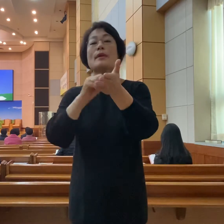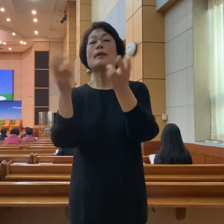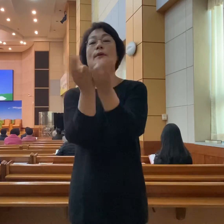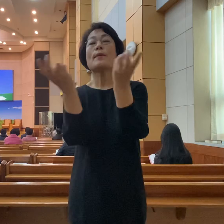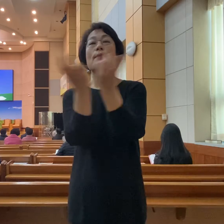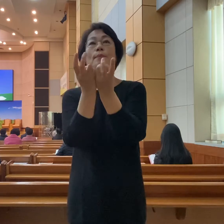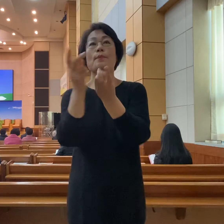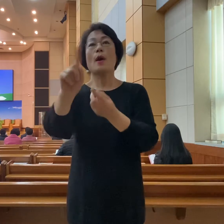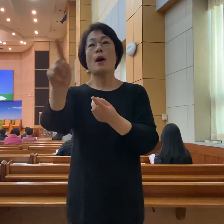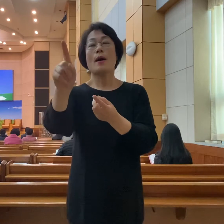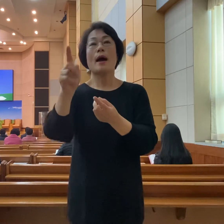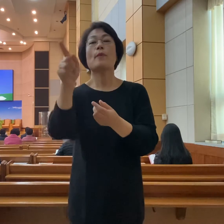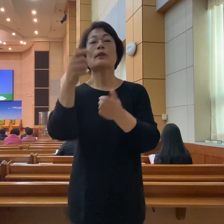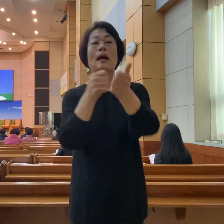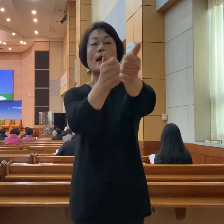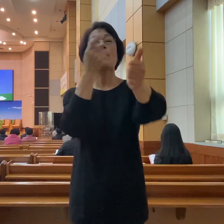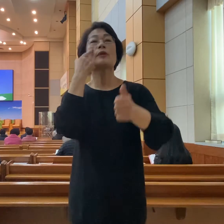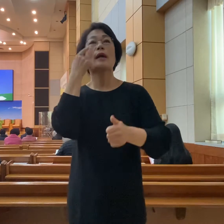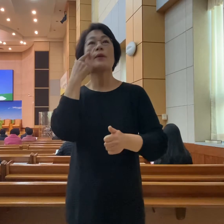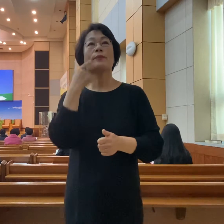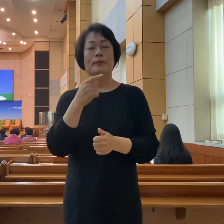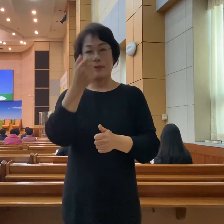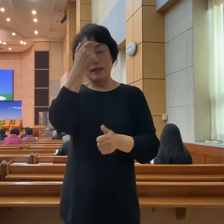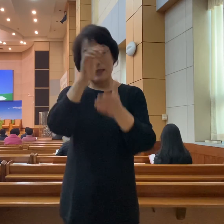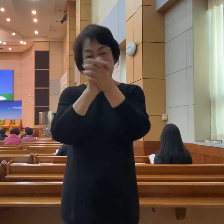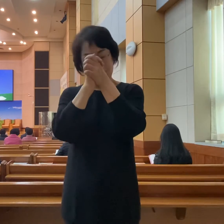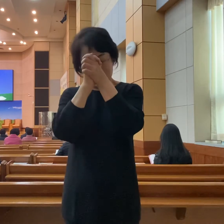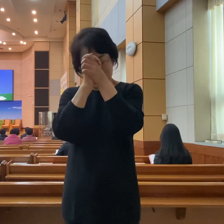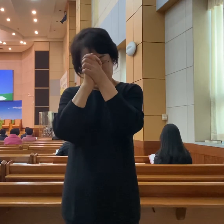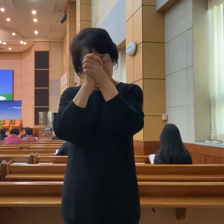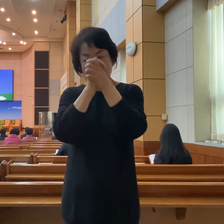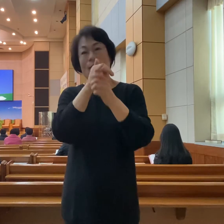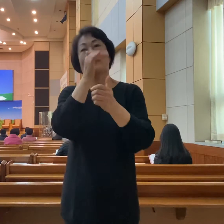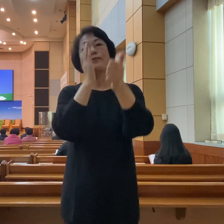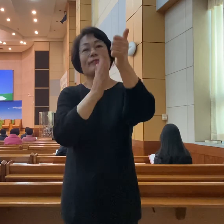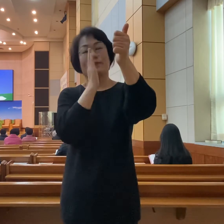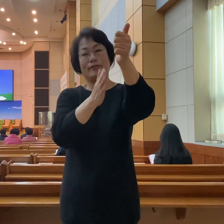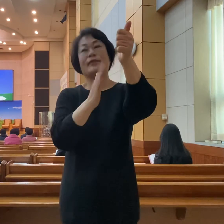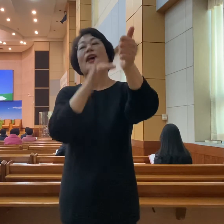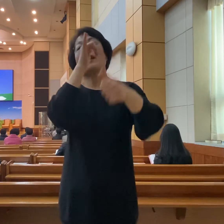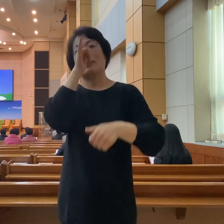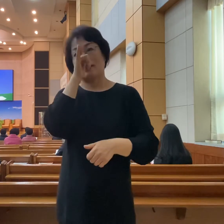비결은 따라하도록 하겠습니다. 기도하는 데 있습니다.